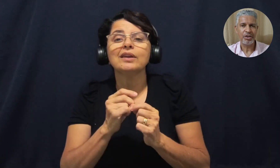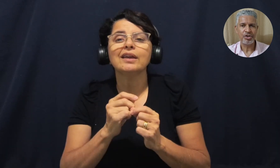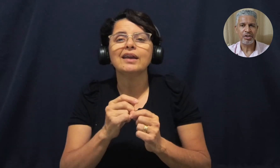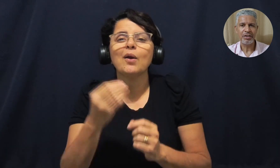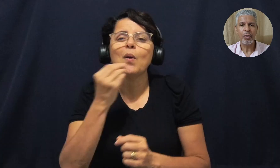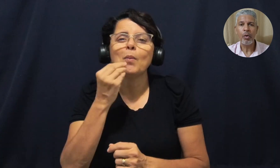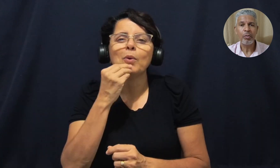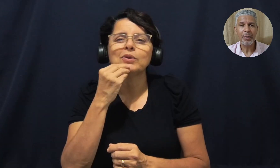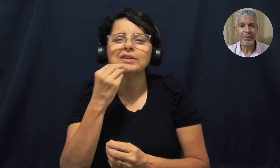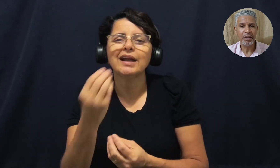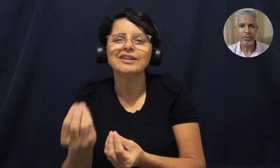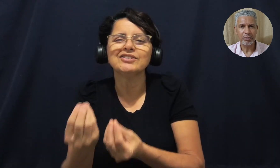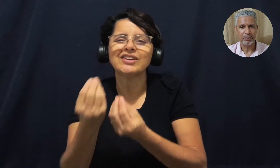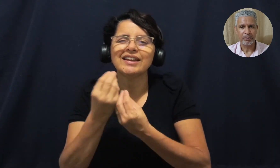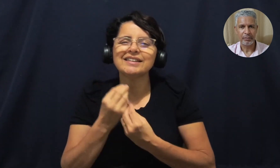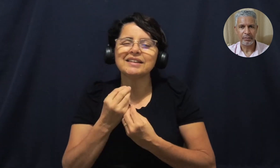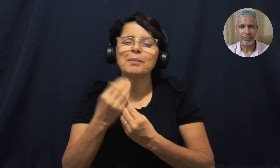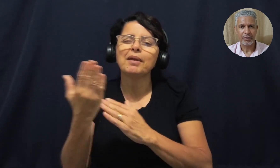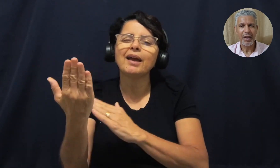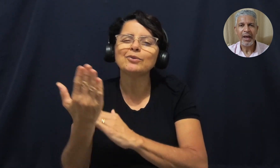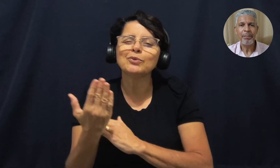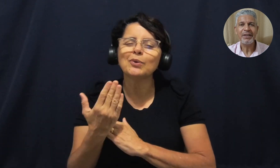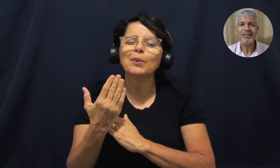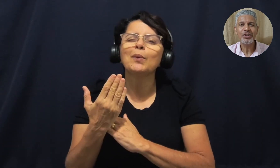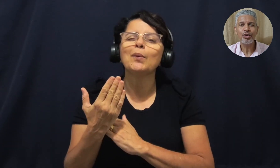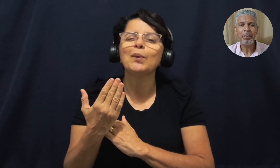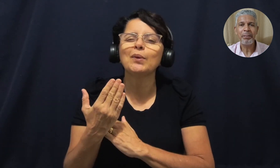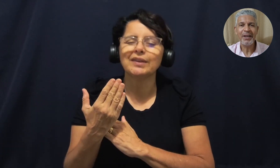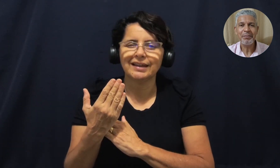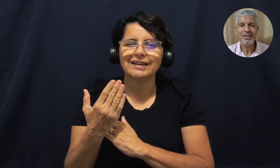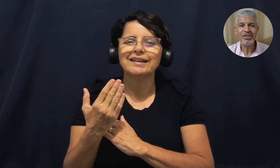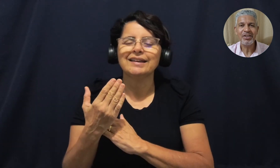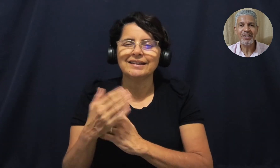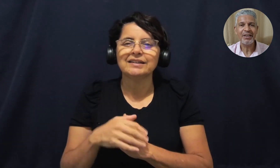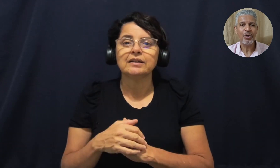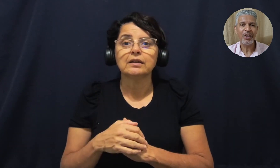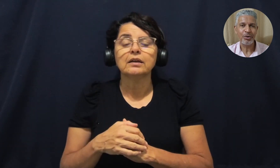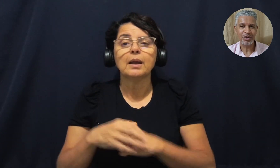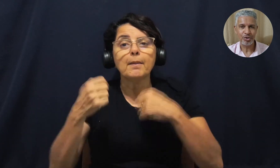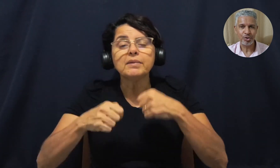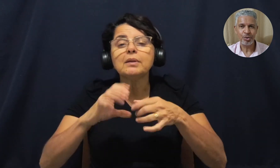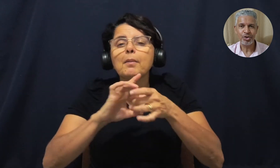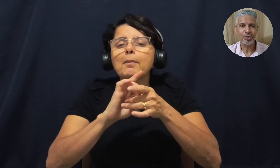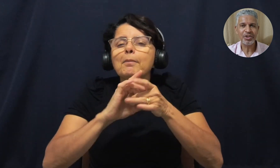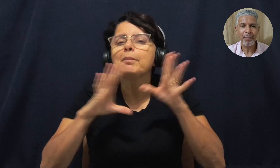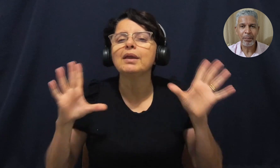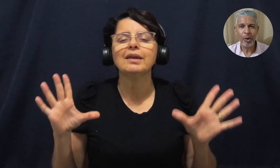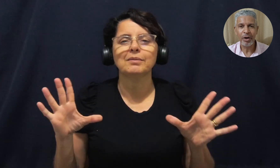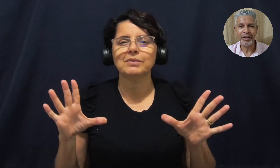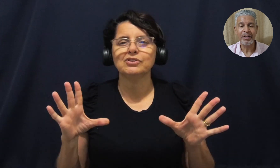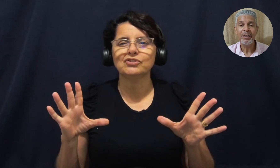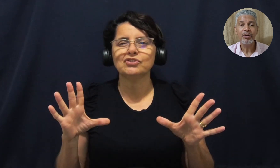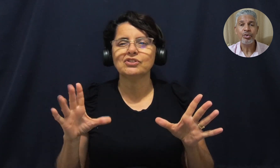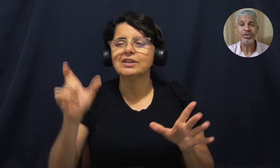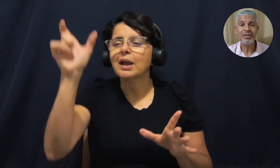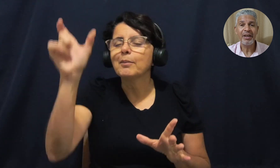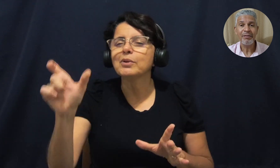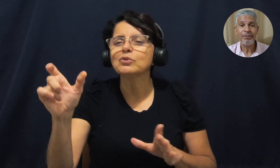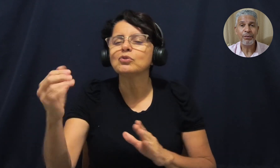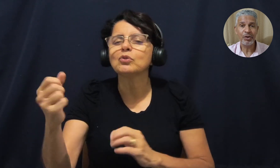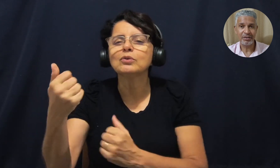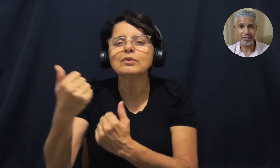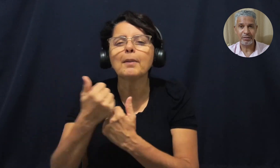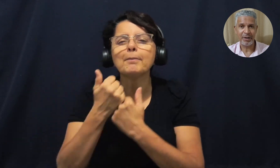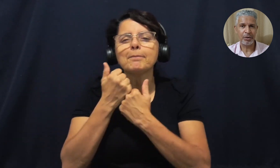mão estendida, um ombro amigo. É preciso permitir que alguém nos ajude, nos apoie, nos